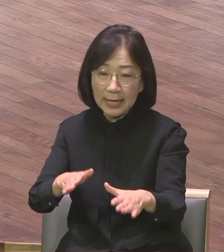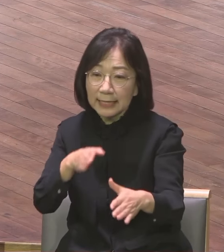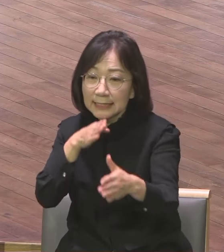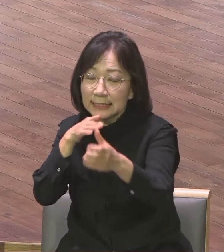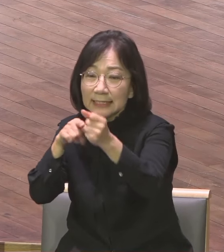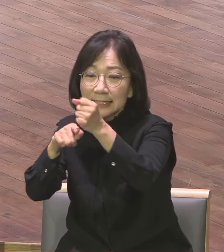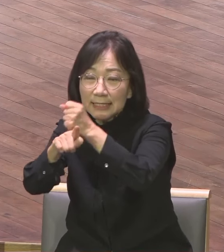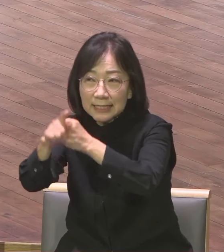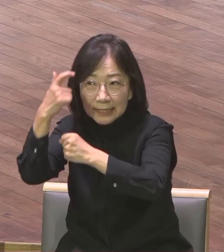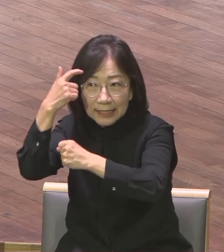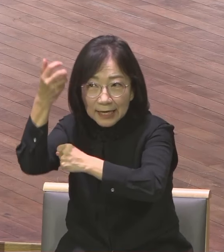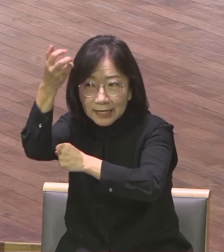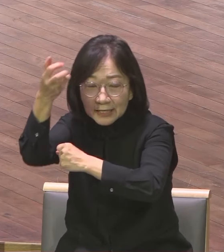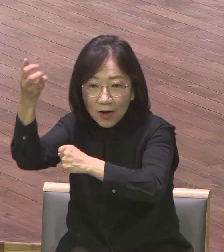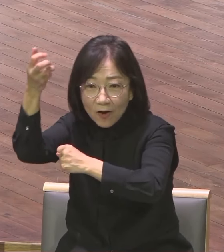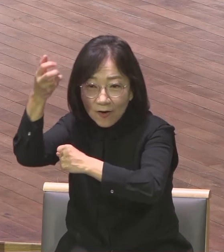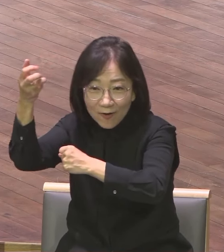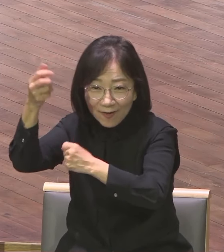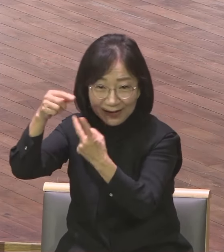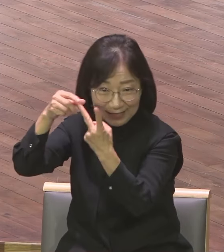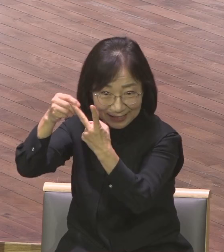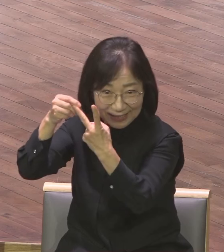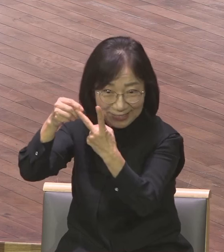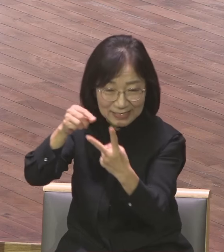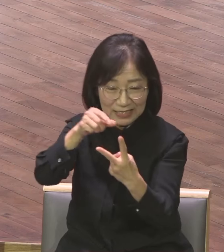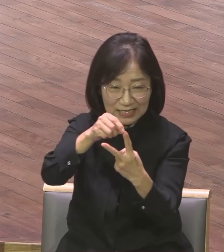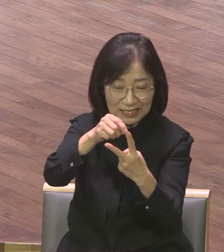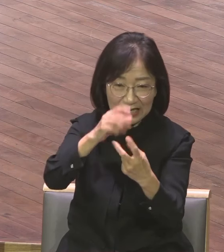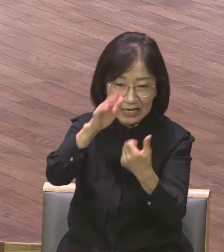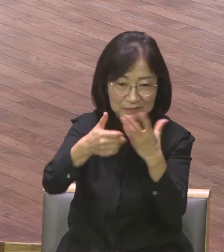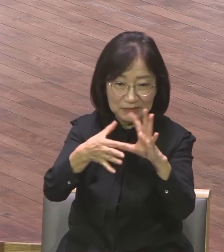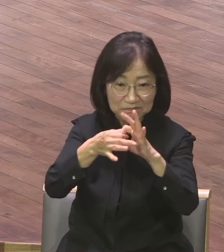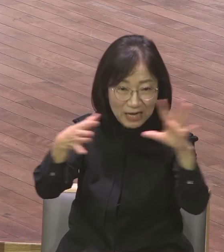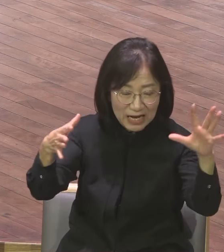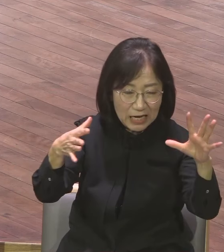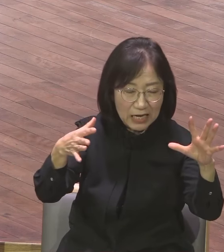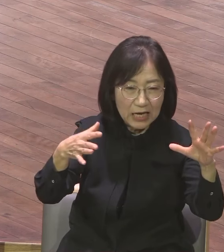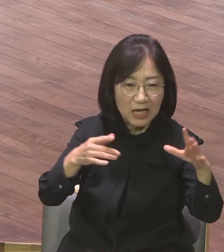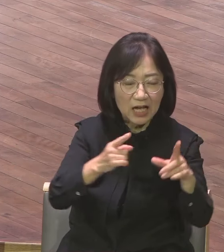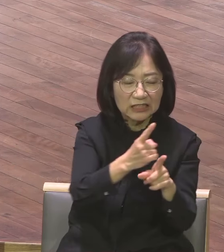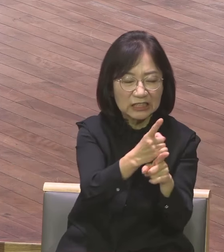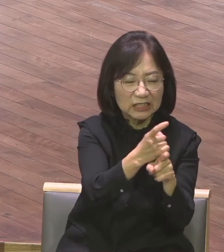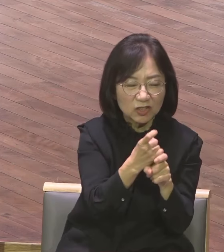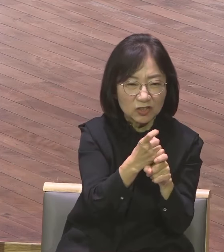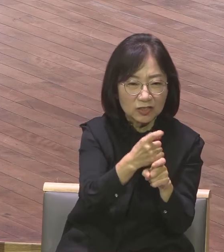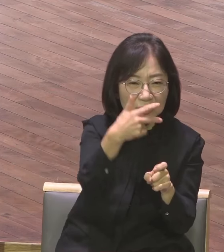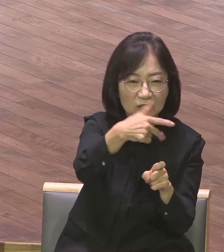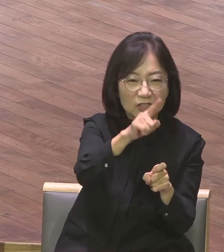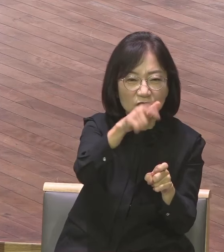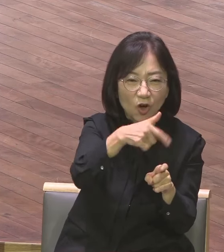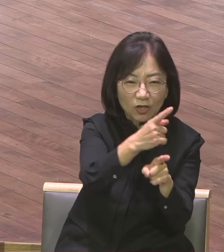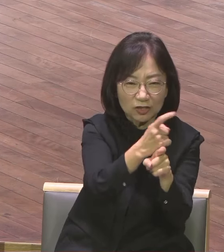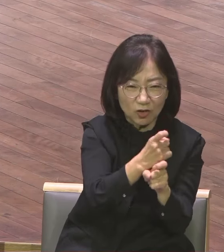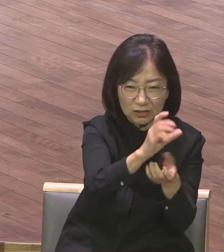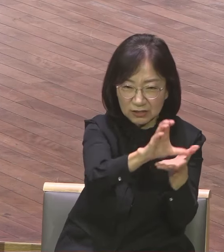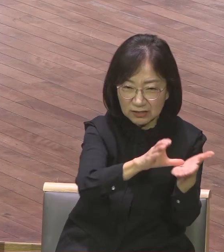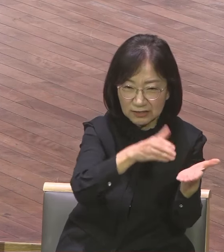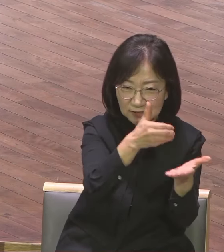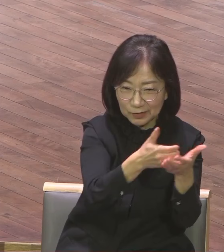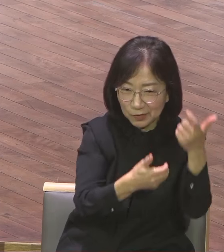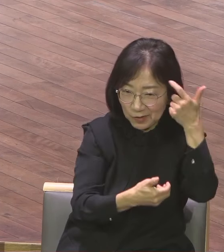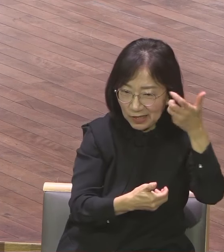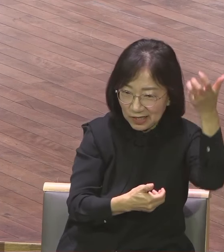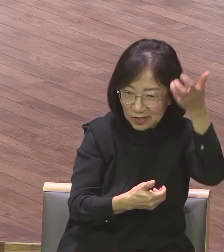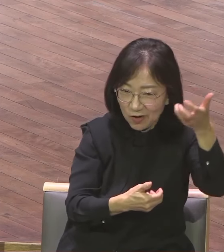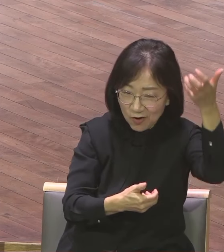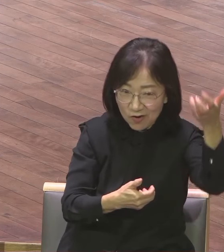있고 인간을 미혹하는 미혹의 영, 즉 그리스도 영이 있다 그래요. 즉 그리스도 영. 자,